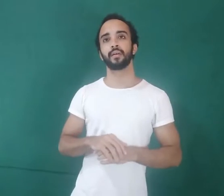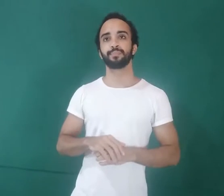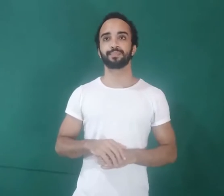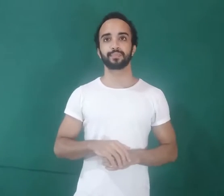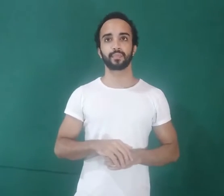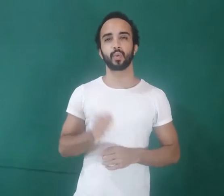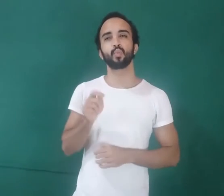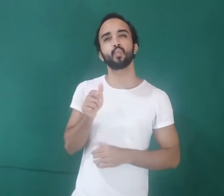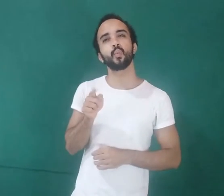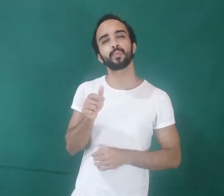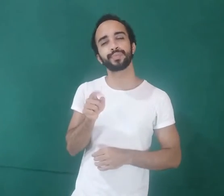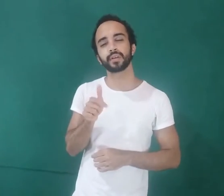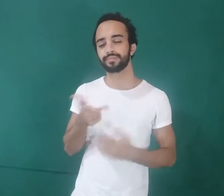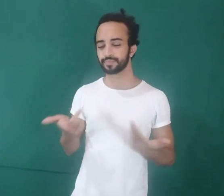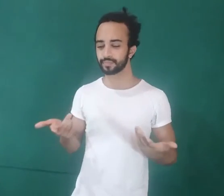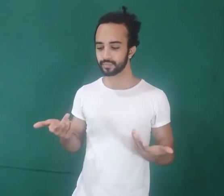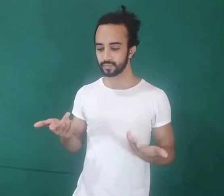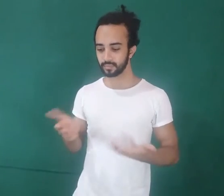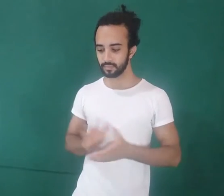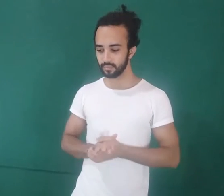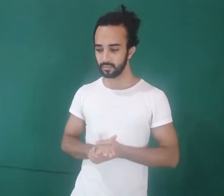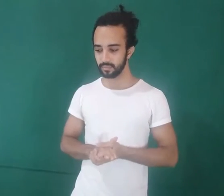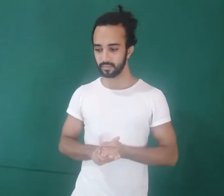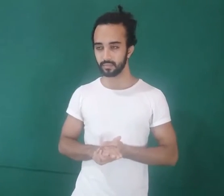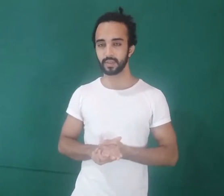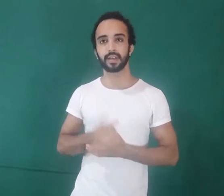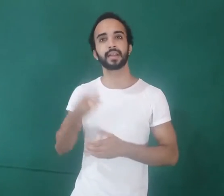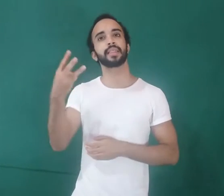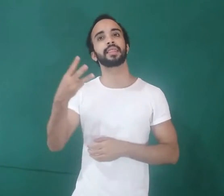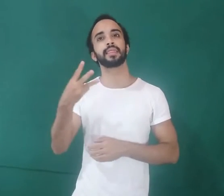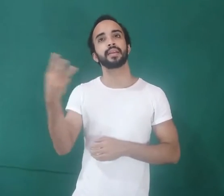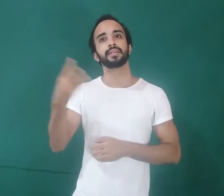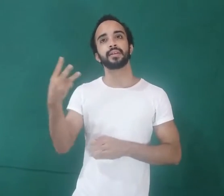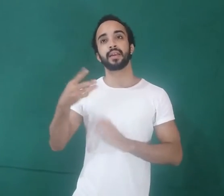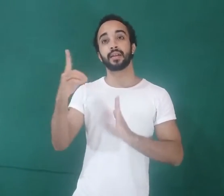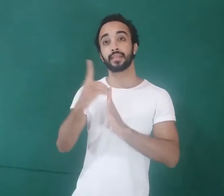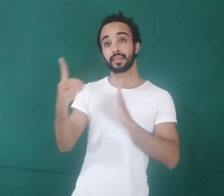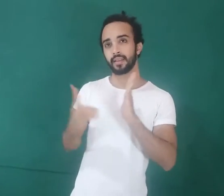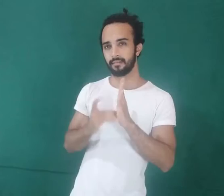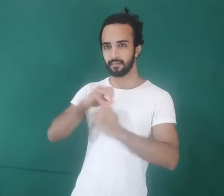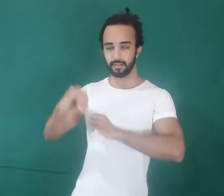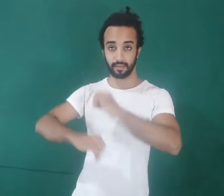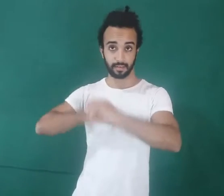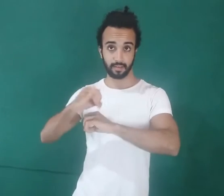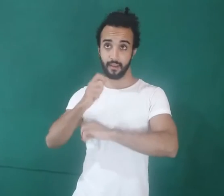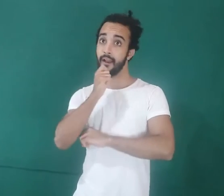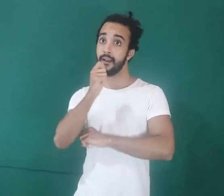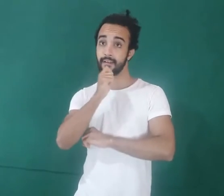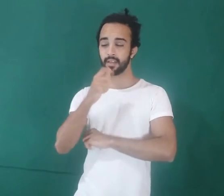quase entrando numa terceira década de internet e a gente ainda, de certa forma, está tentando lidar,